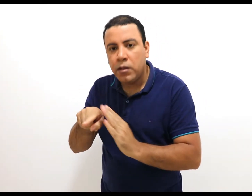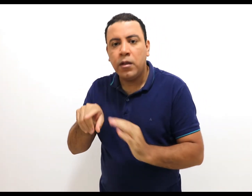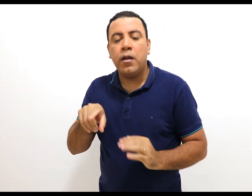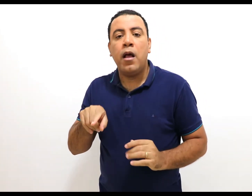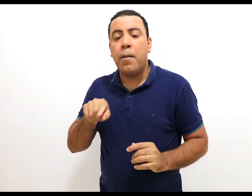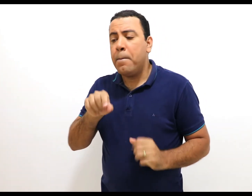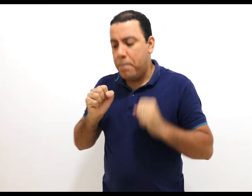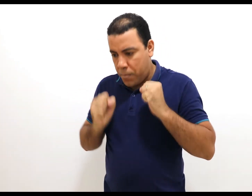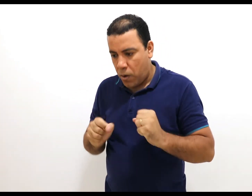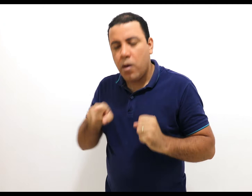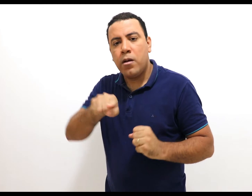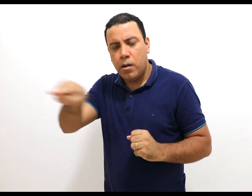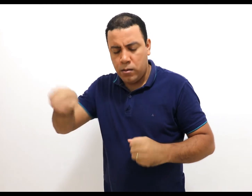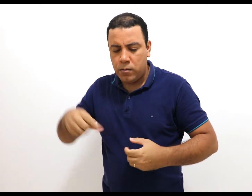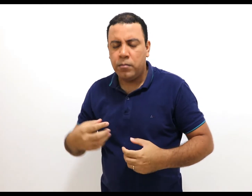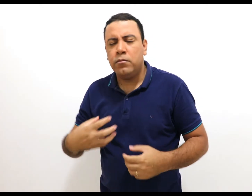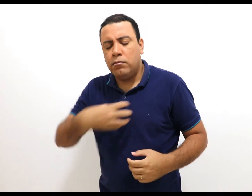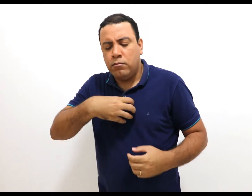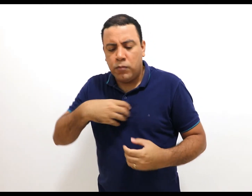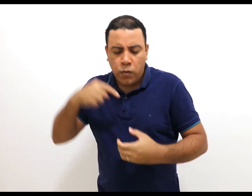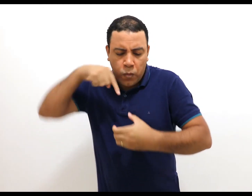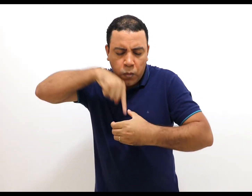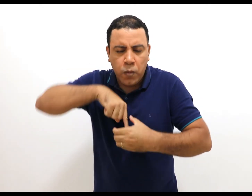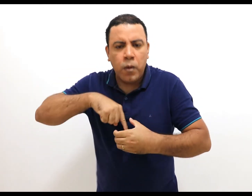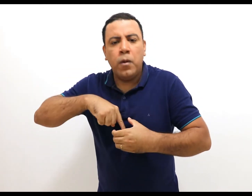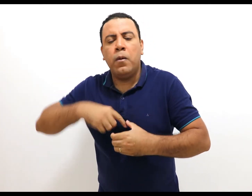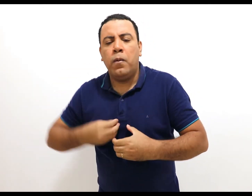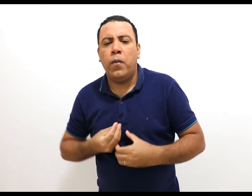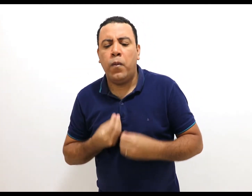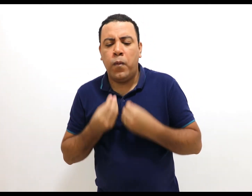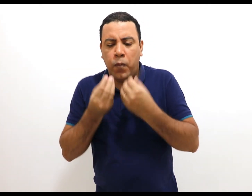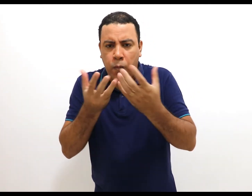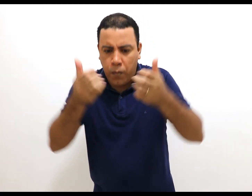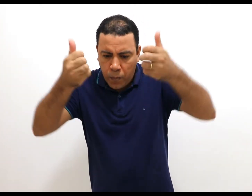subjetivo, não apenas respostas monossilábicas.